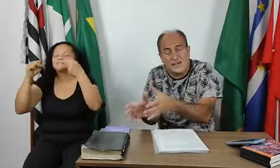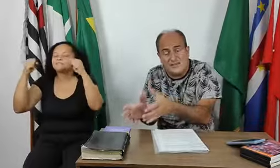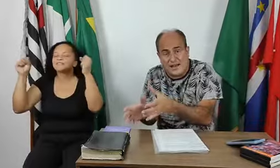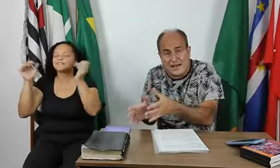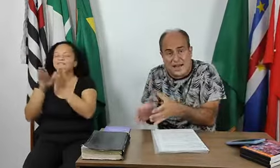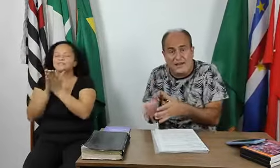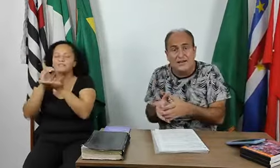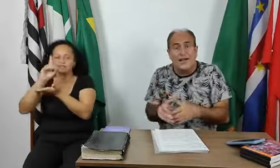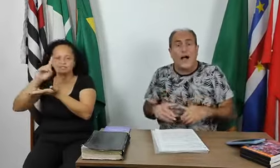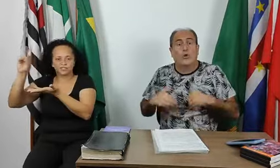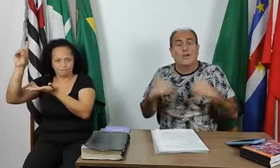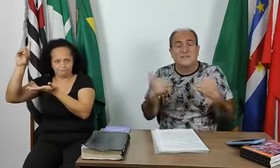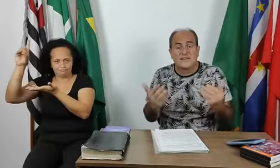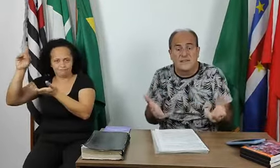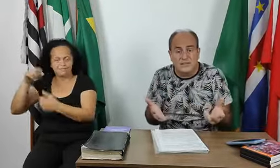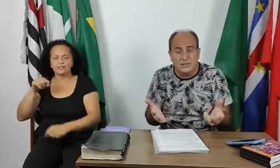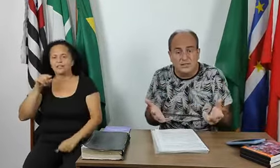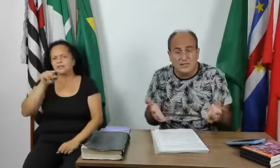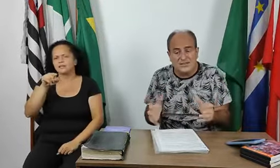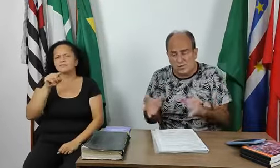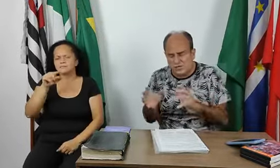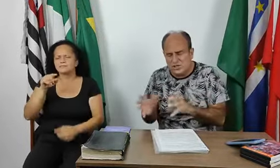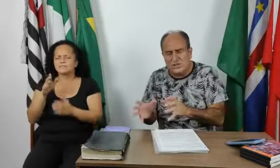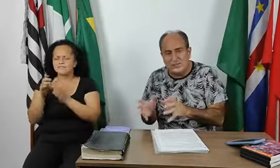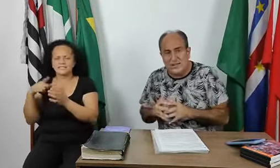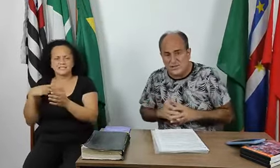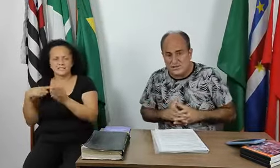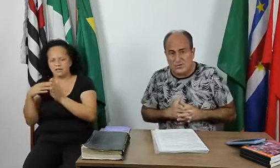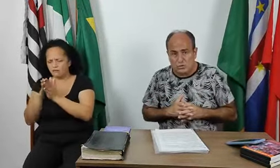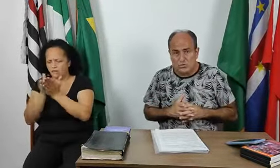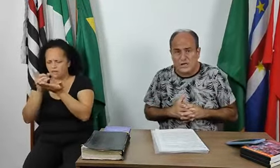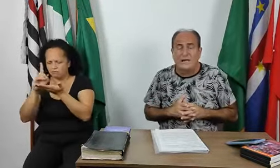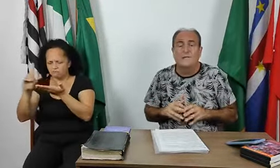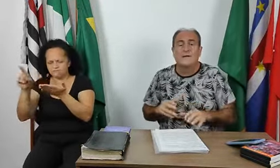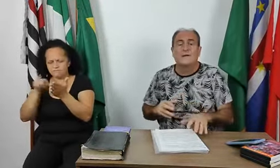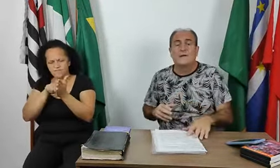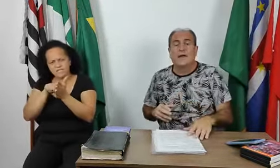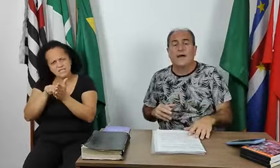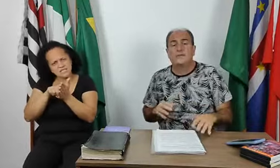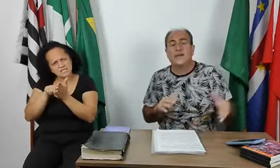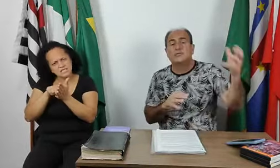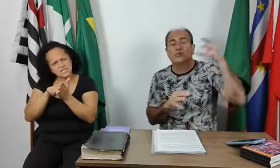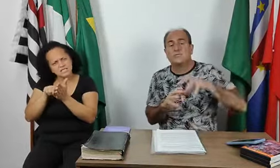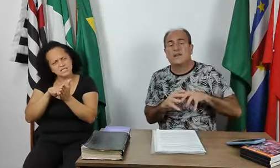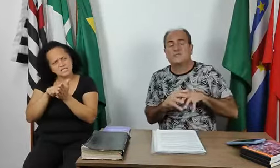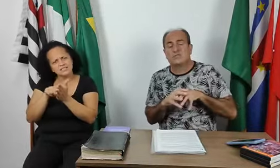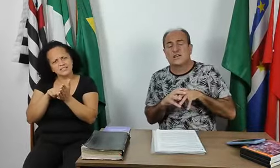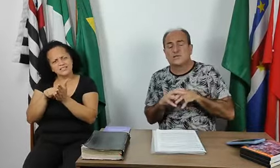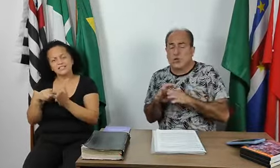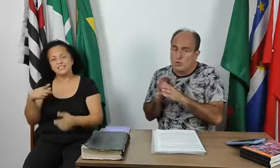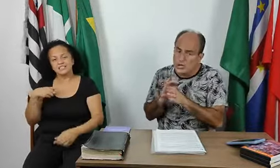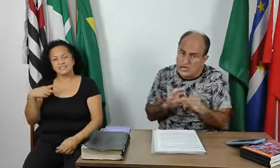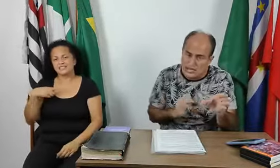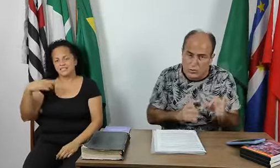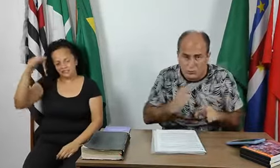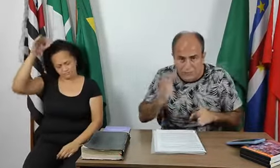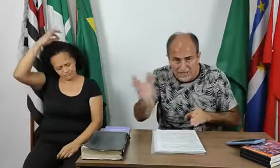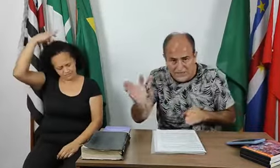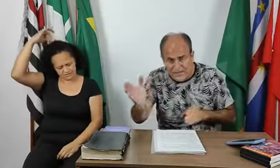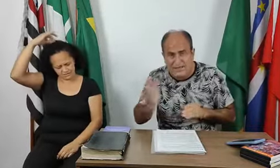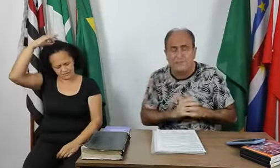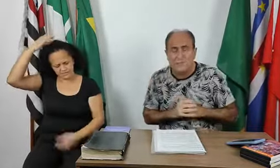se entregar ao exame exaustivo da Escritura, tendo o Espírito Santo como guia,